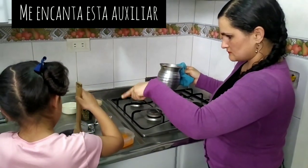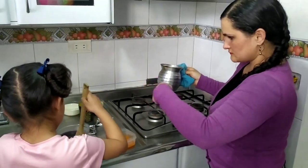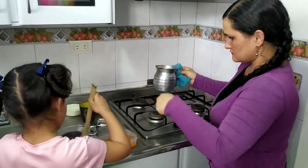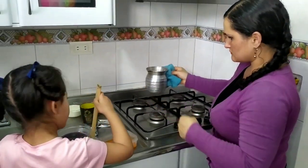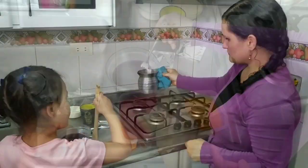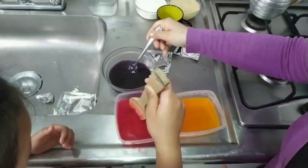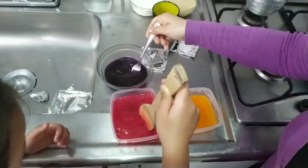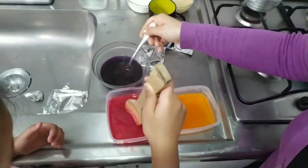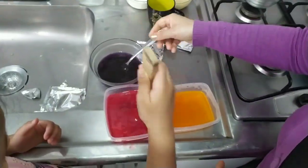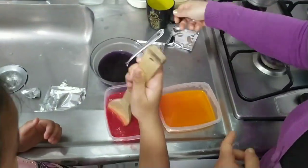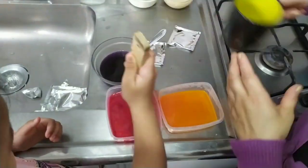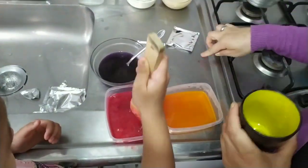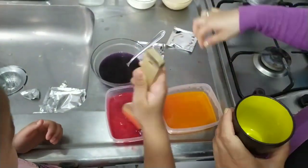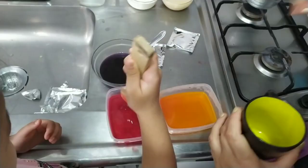Eso, revuelva bien.